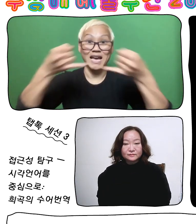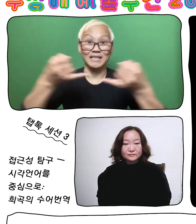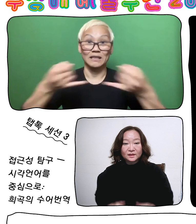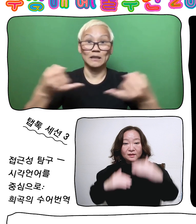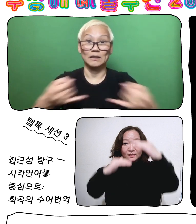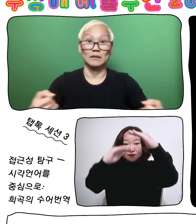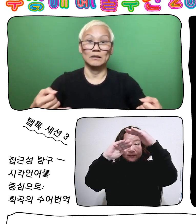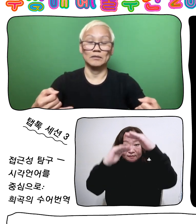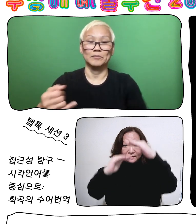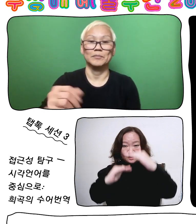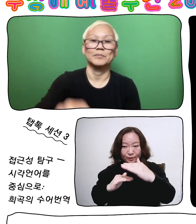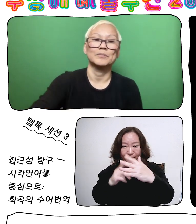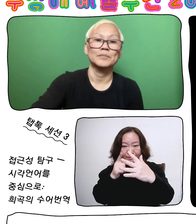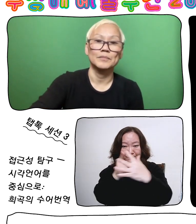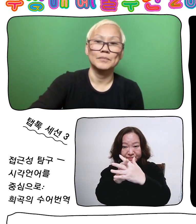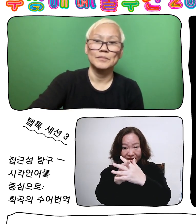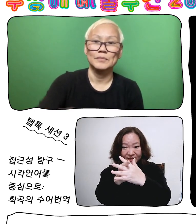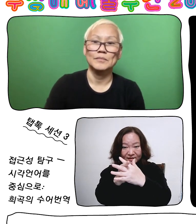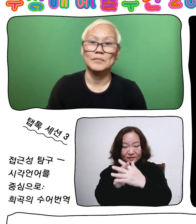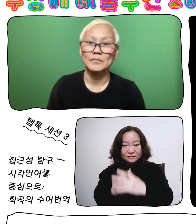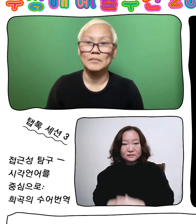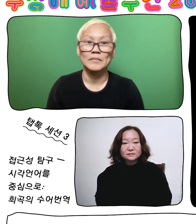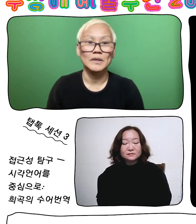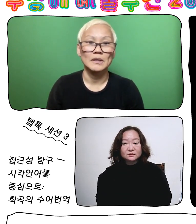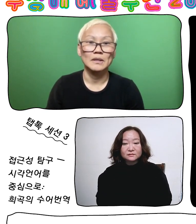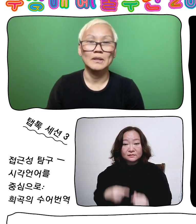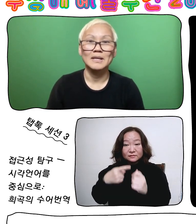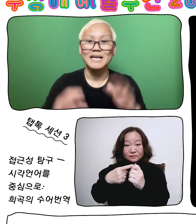번역을 위해서는 행,